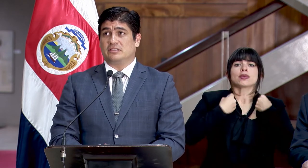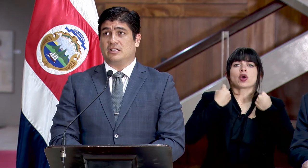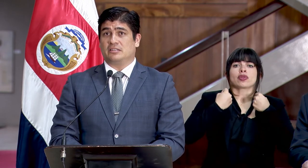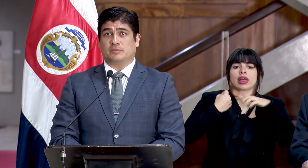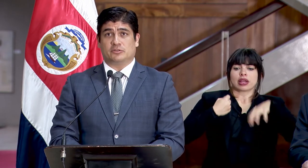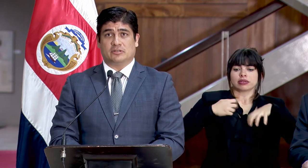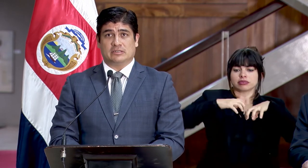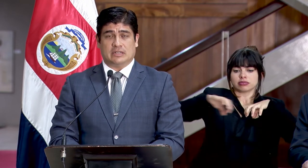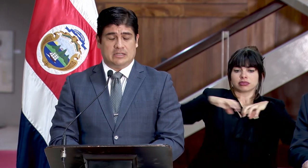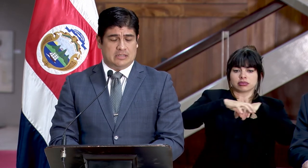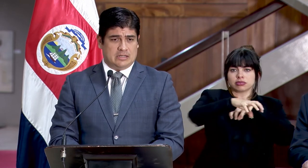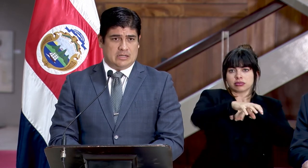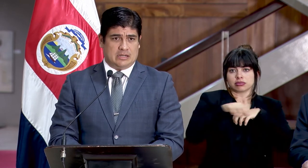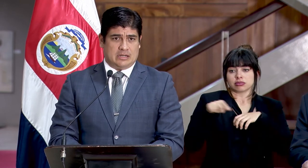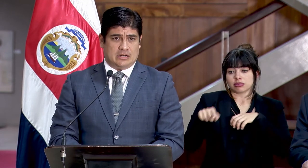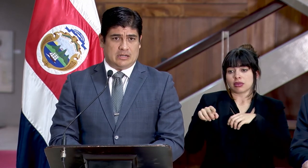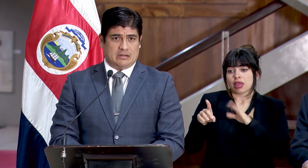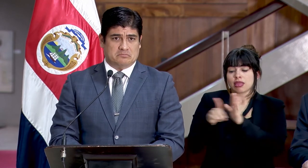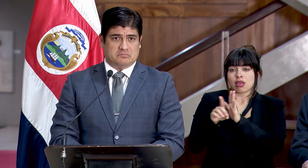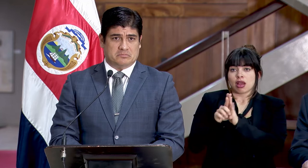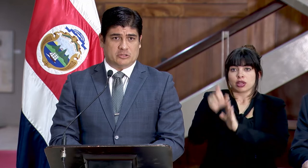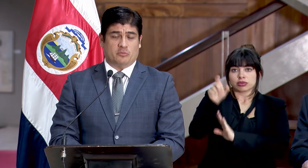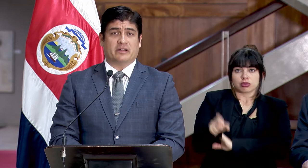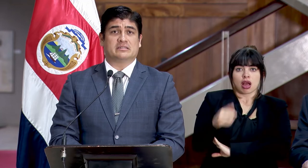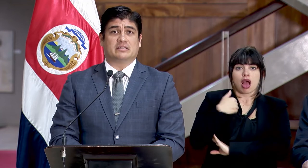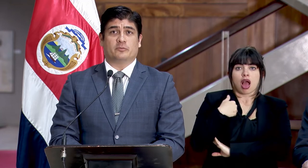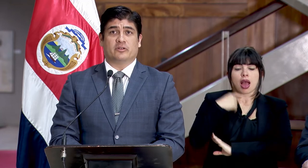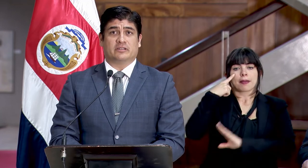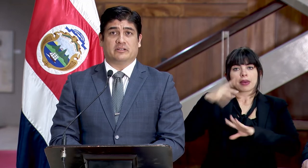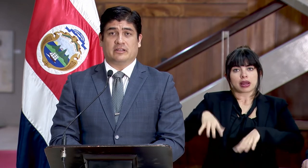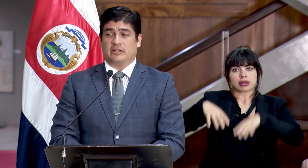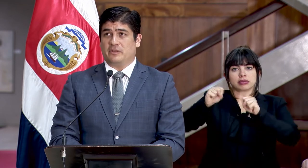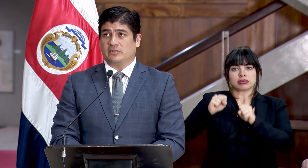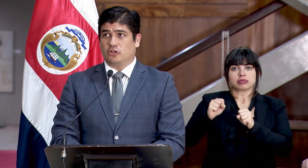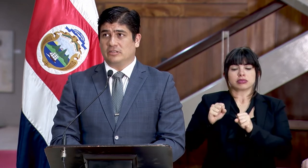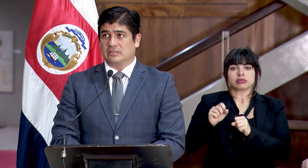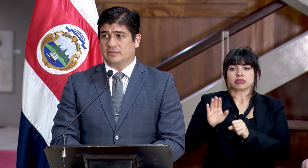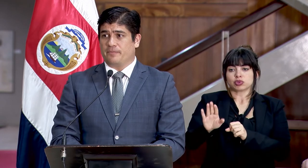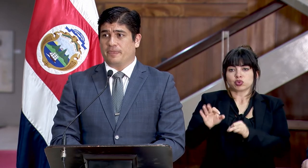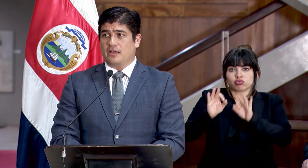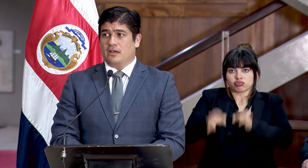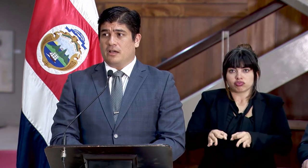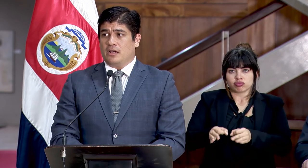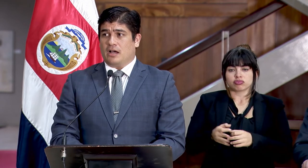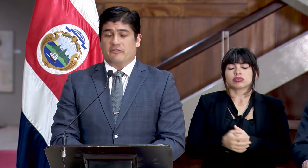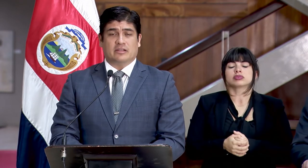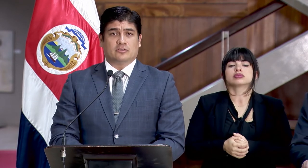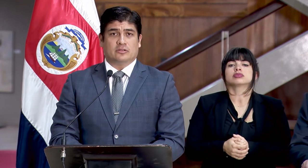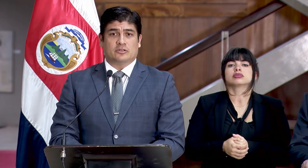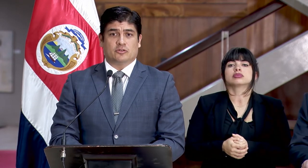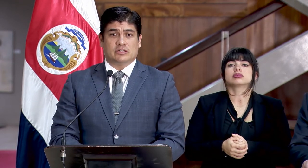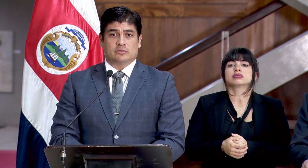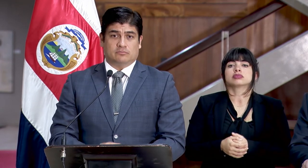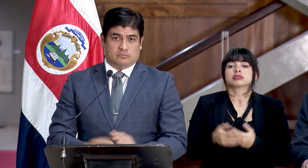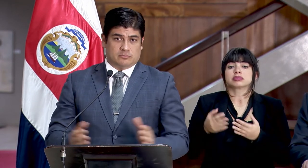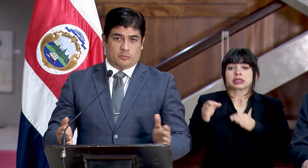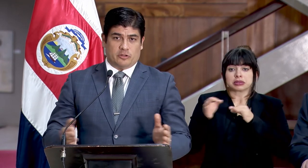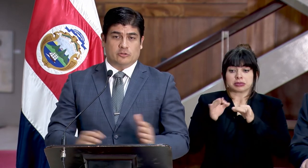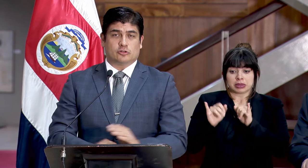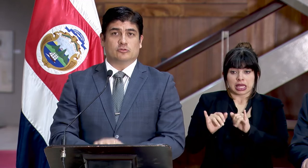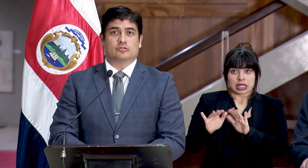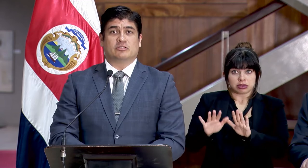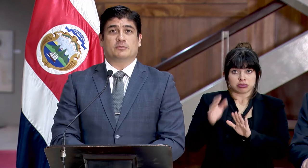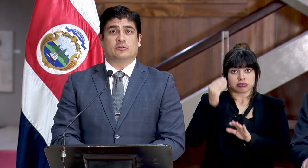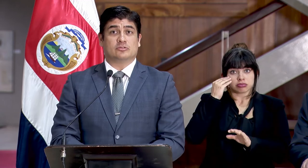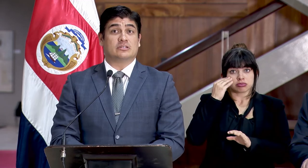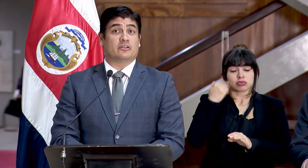derechos que asisten a las personas a tomar este tipo de determinaciones. Habiendo dicho eso, como lo